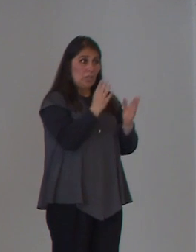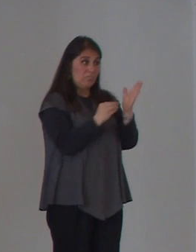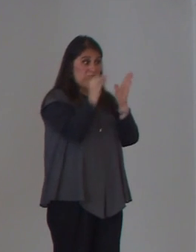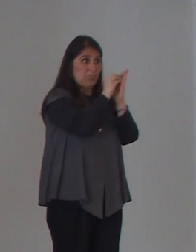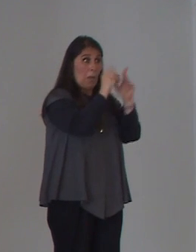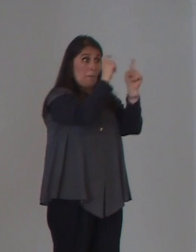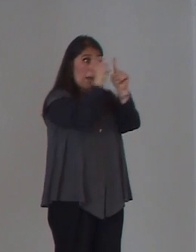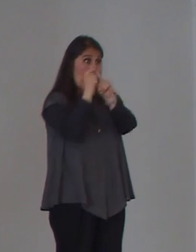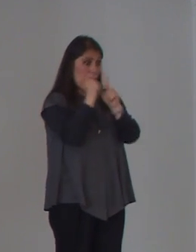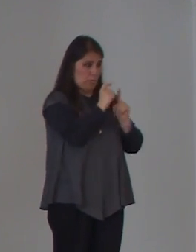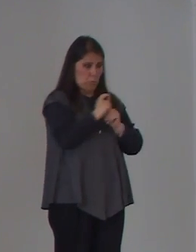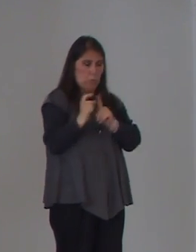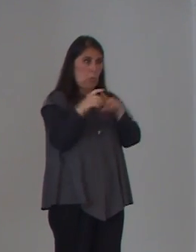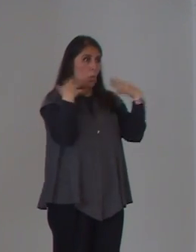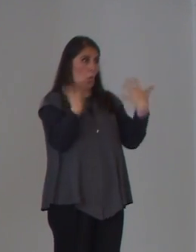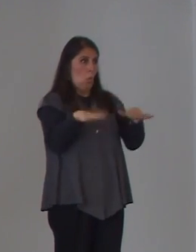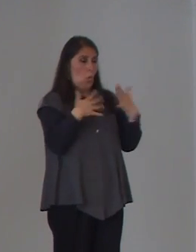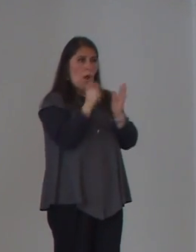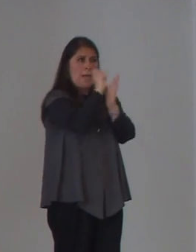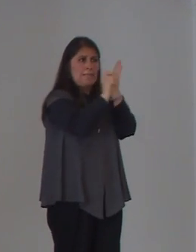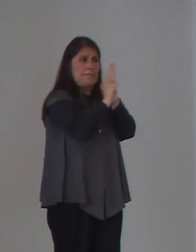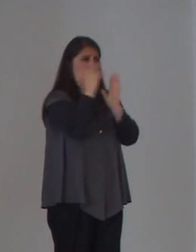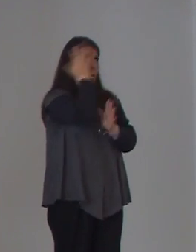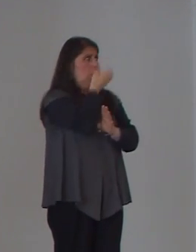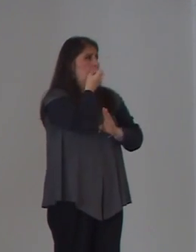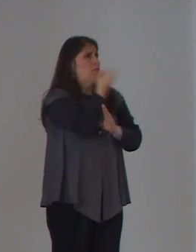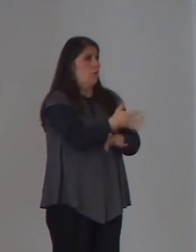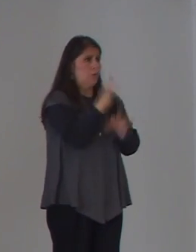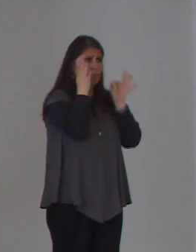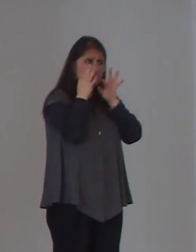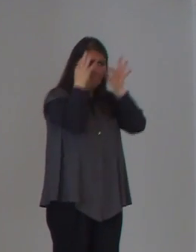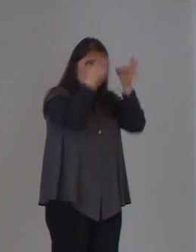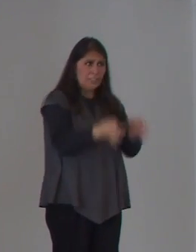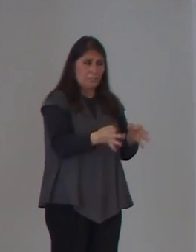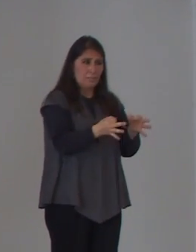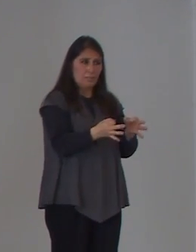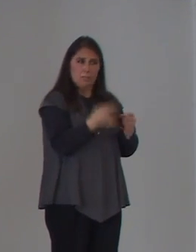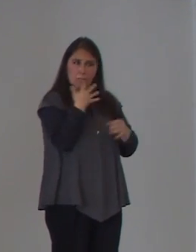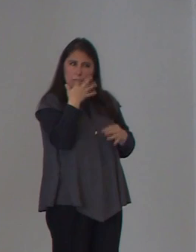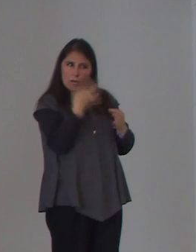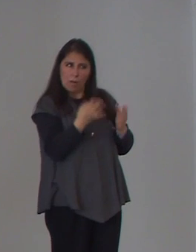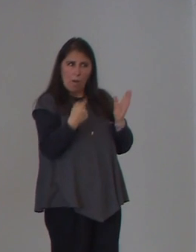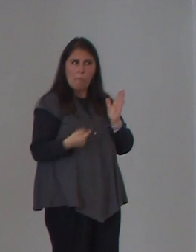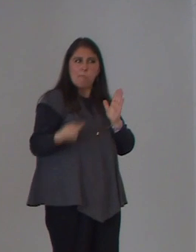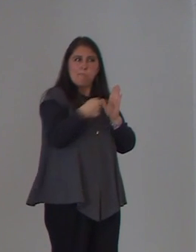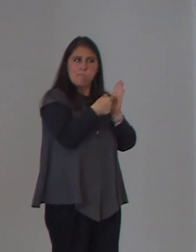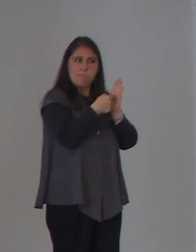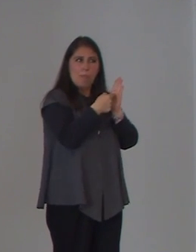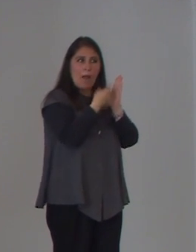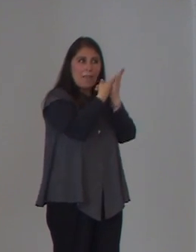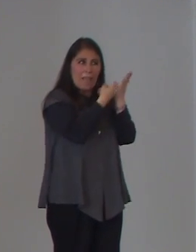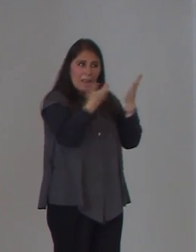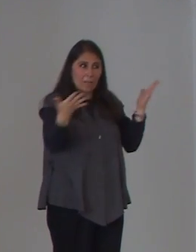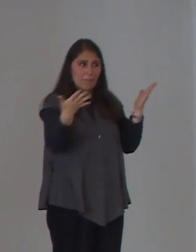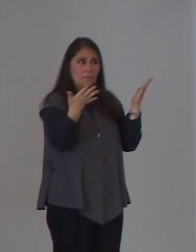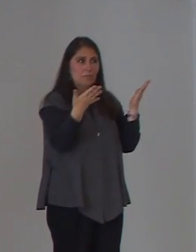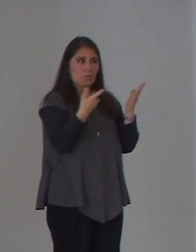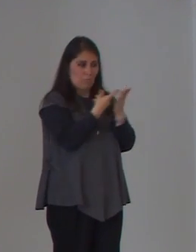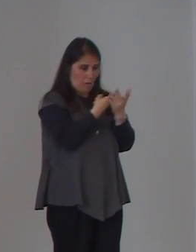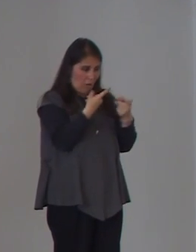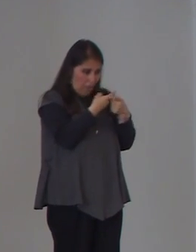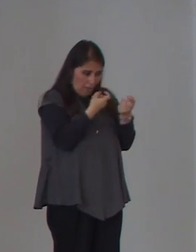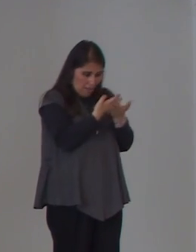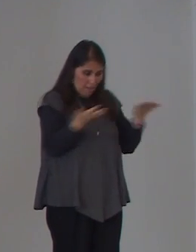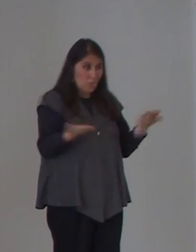escrita, pero que además teóricamente lo que hacen es vincular elementos que realmente no lo tienen o